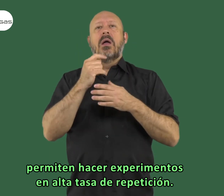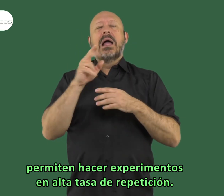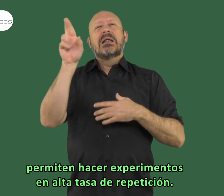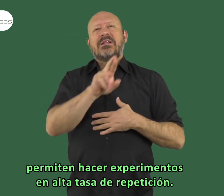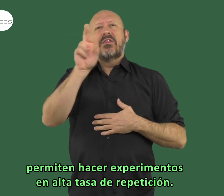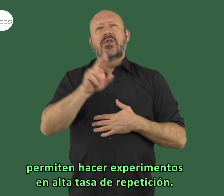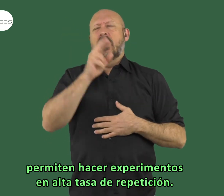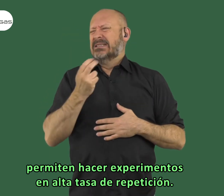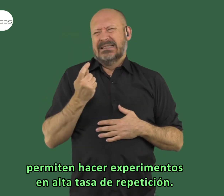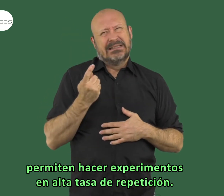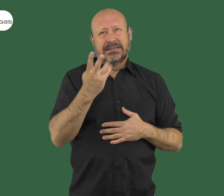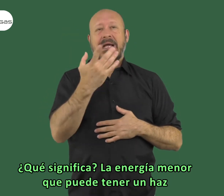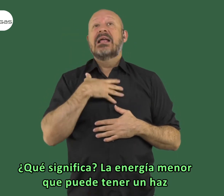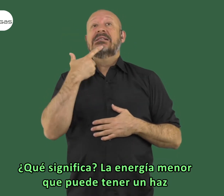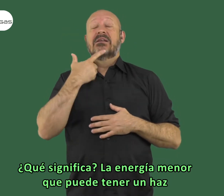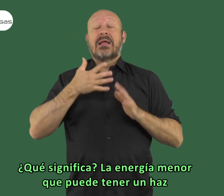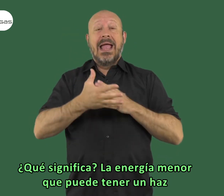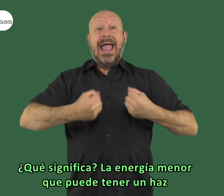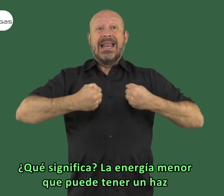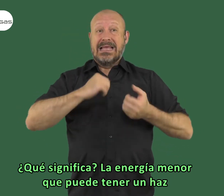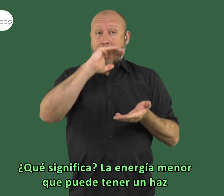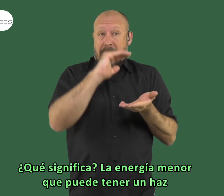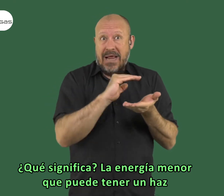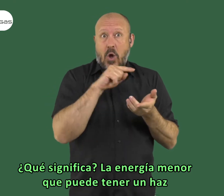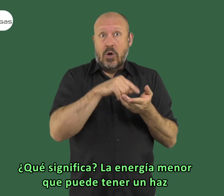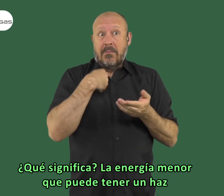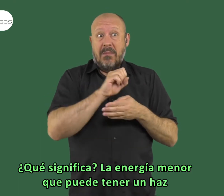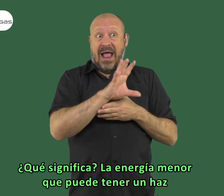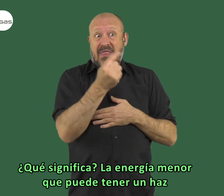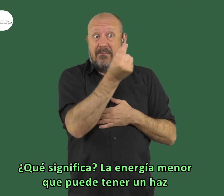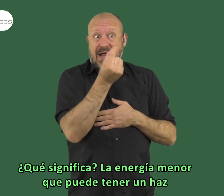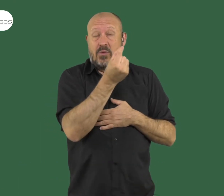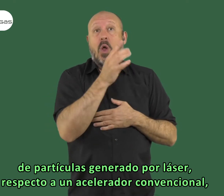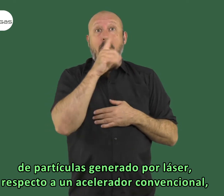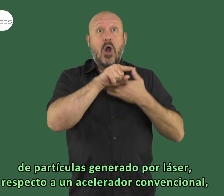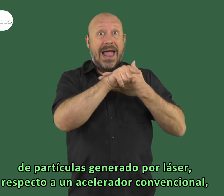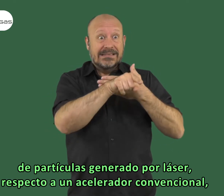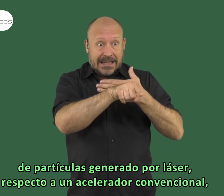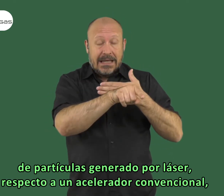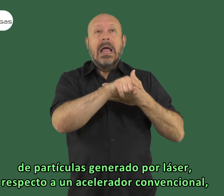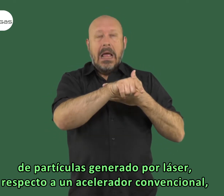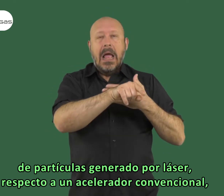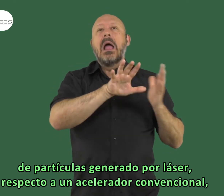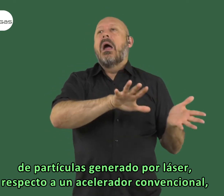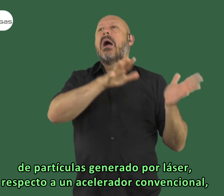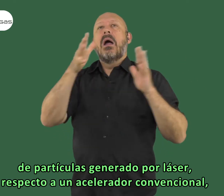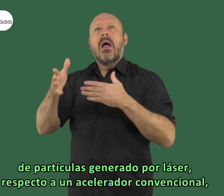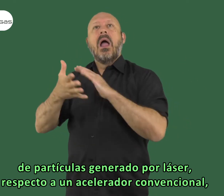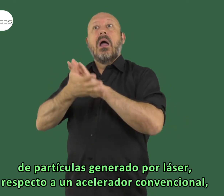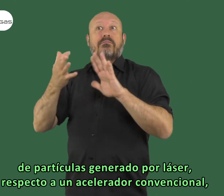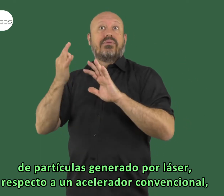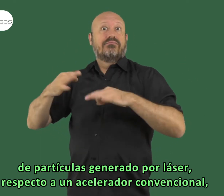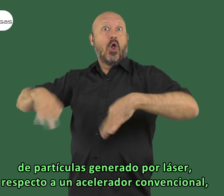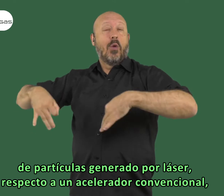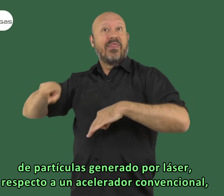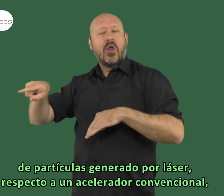experimentos a alta tasa de repetición. ¿Qué significa? La energía menor que puede tener un haz de partículas generado por láser respecto